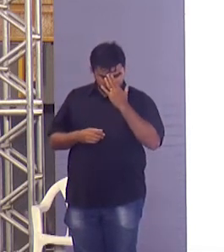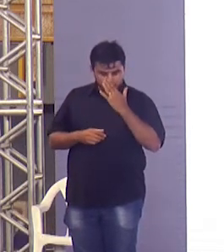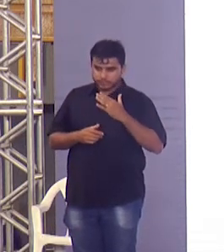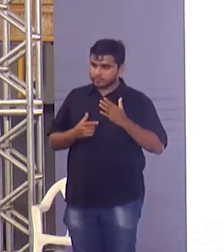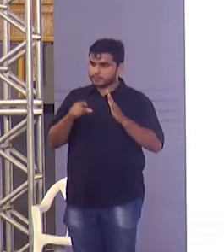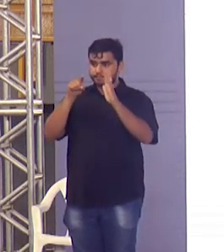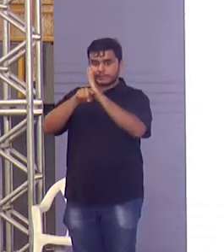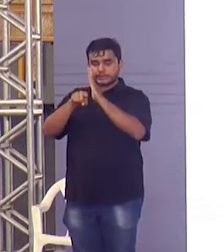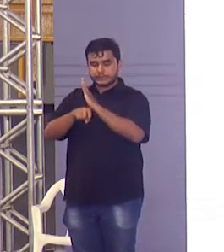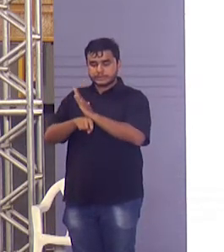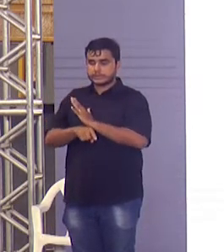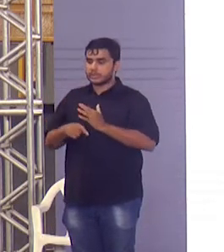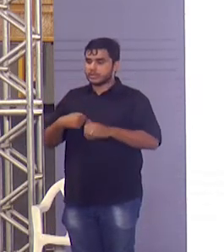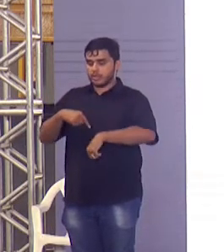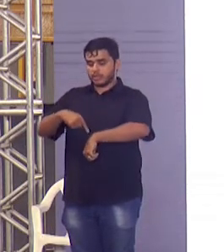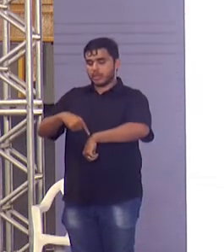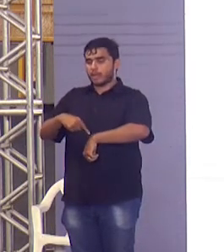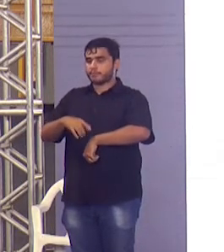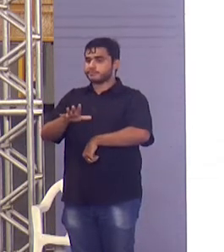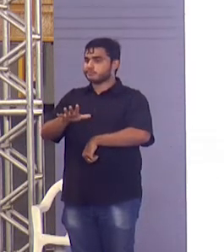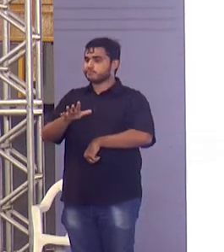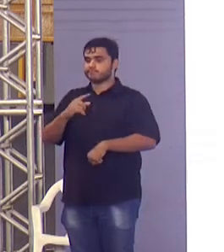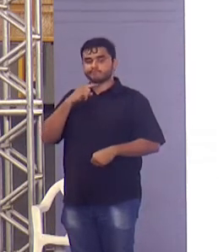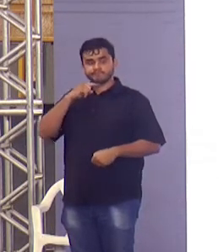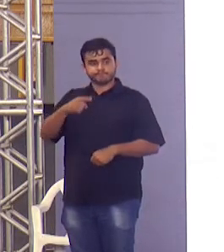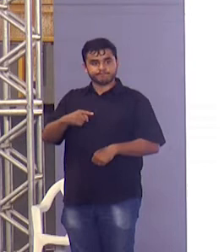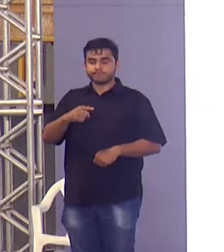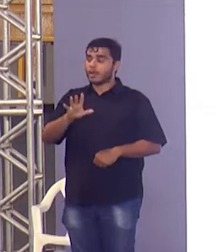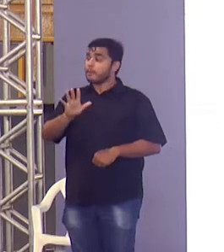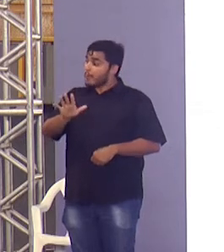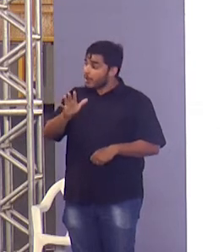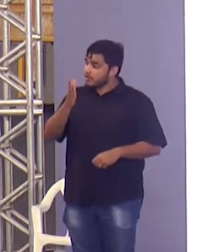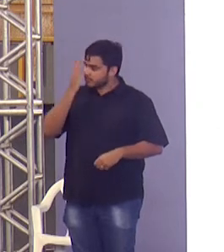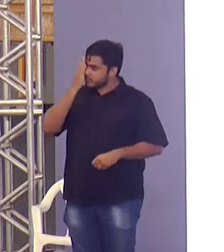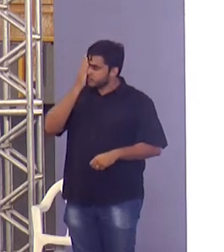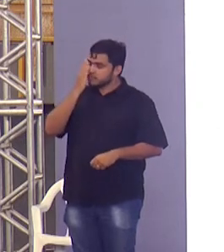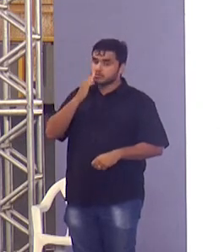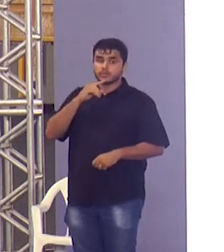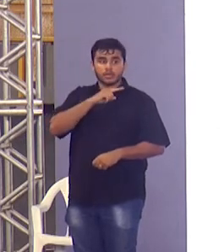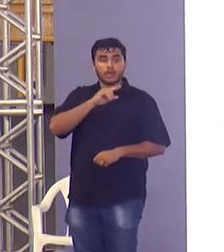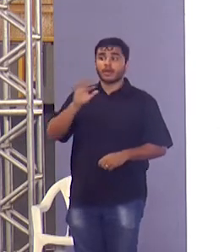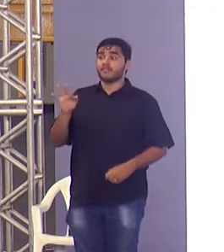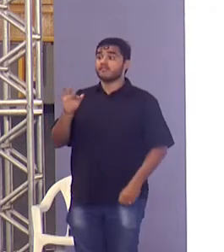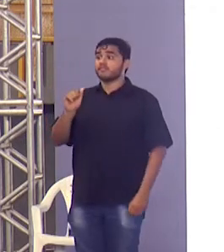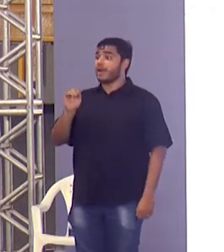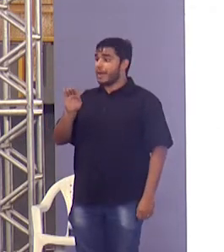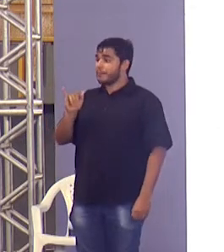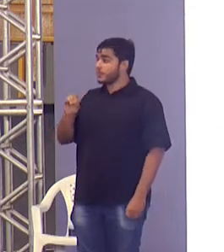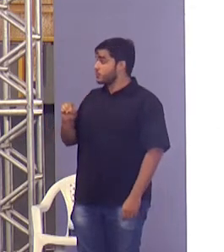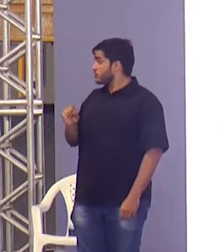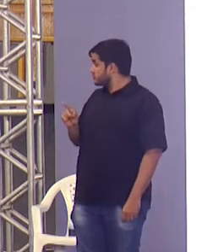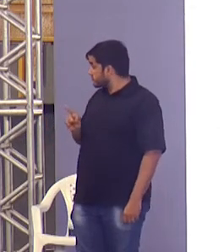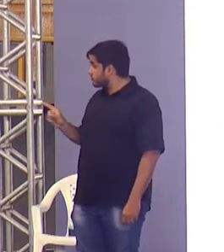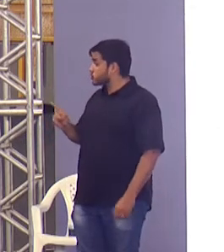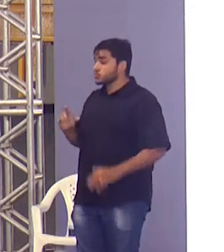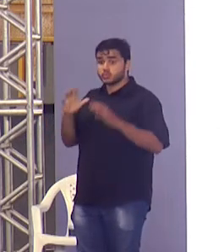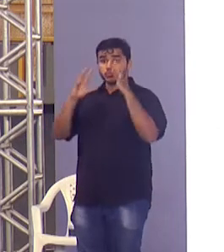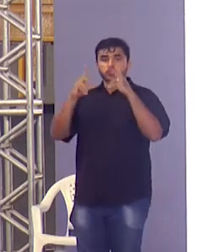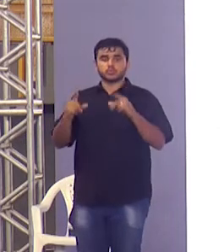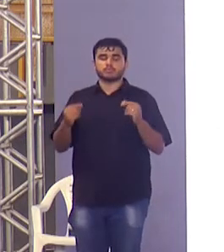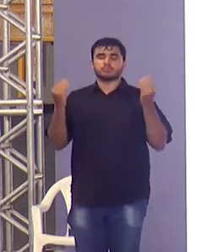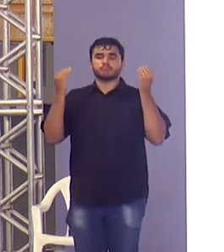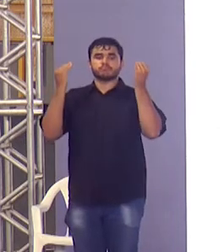com vocês hoje, não vou. Mas aqui já está com o Fábio, ele já tem todas as